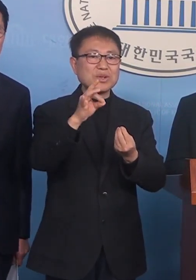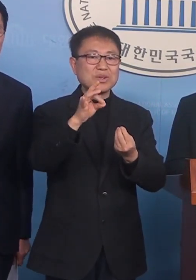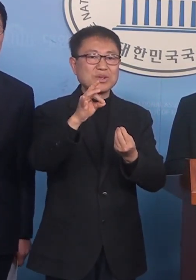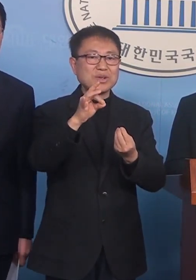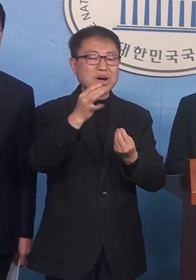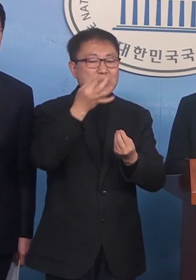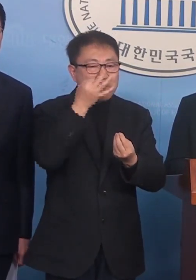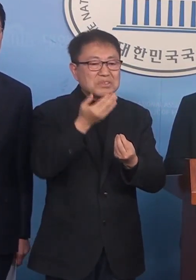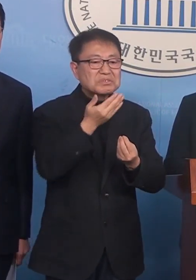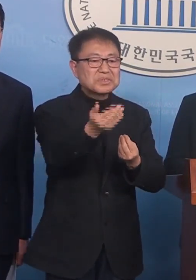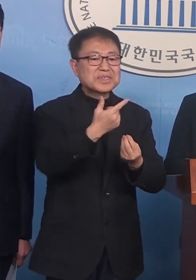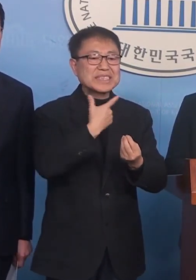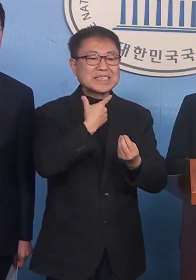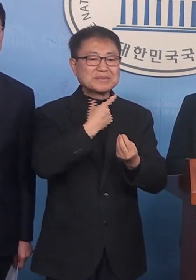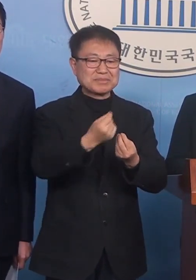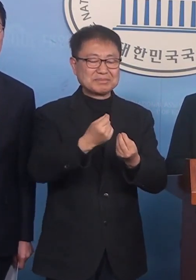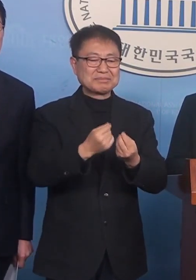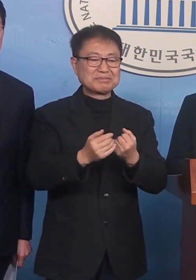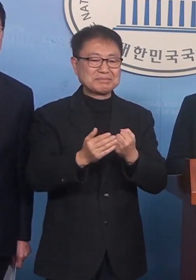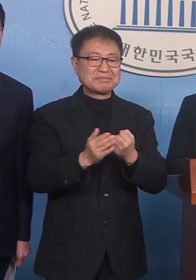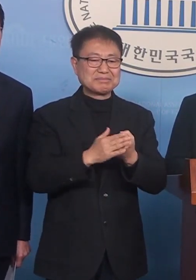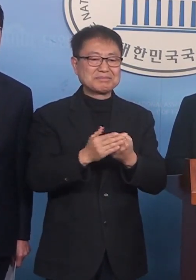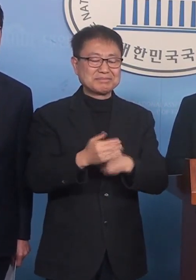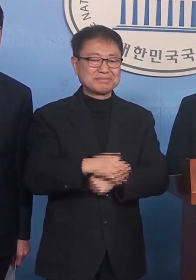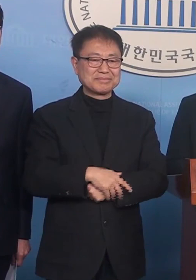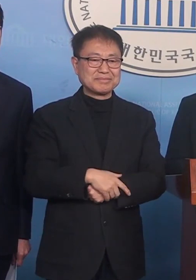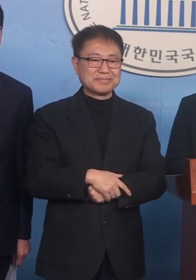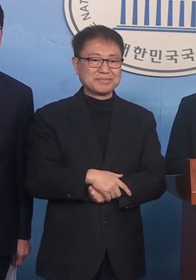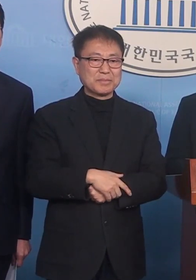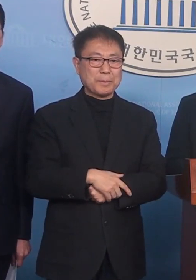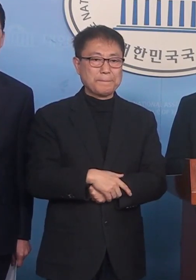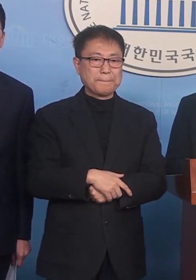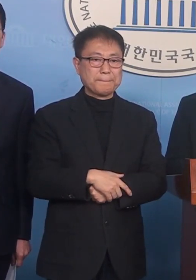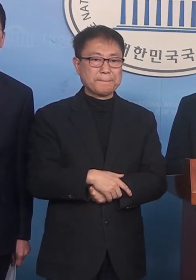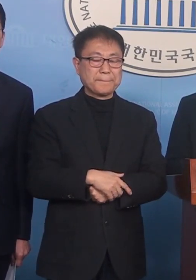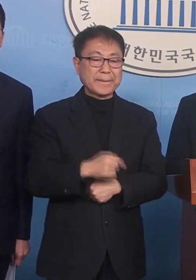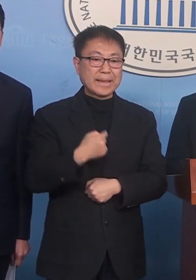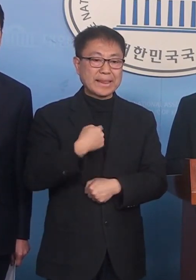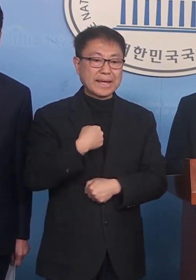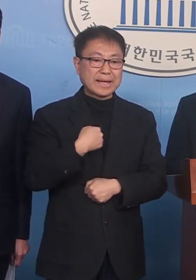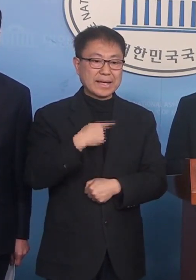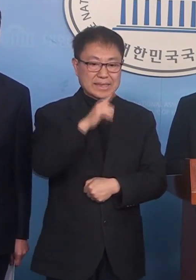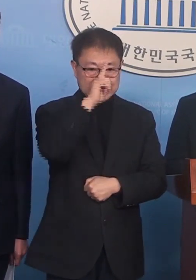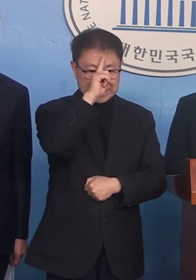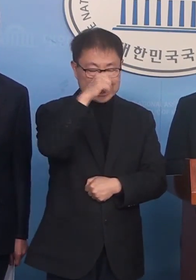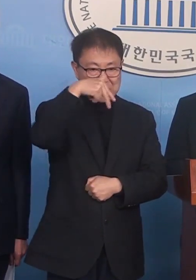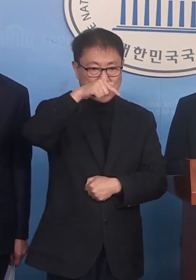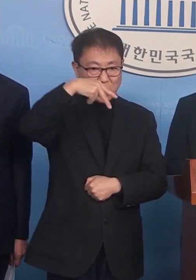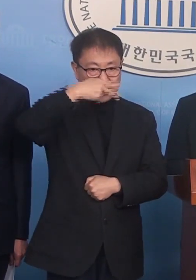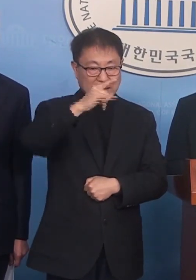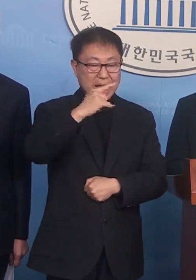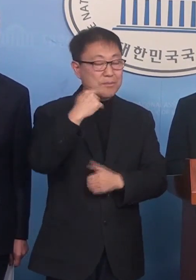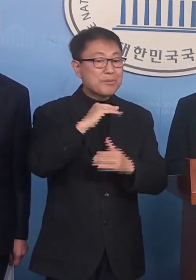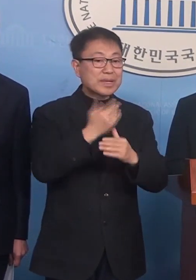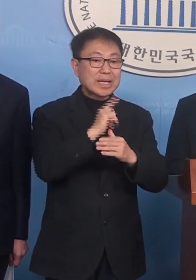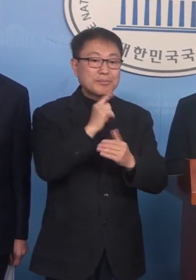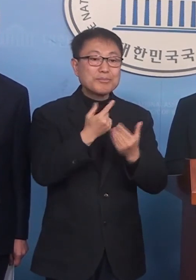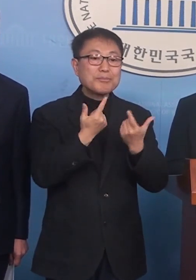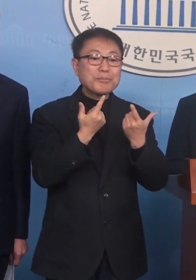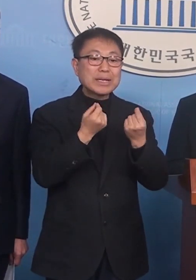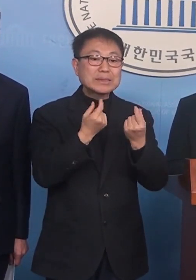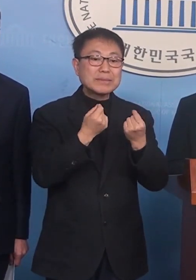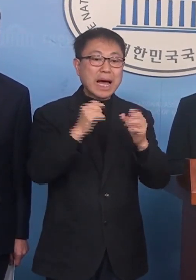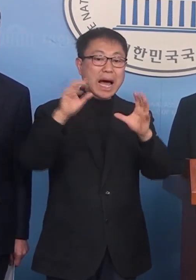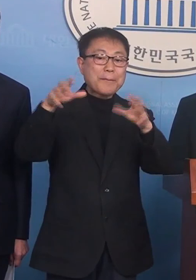수도권에서 보여드리기 위해서 이 자리에 이렇게 섰습니다. 제가 이종태 박사가 말씀드린